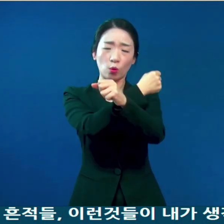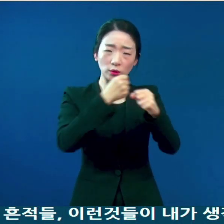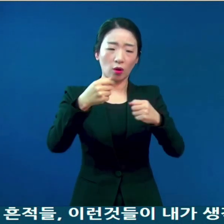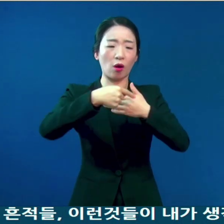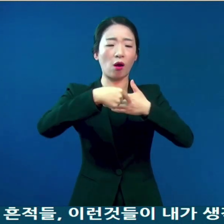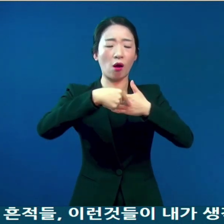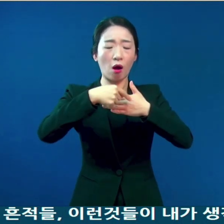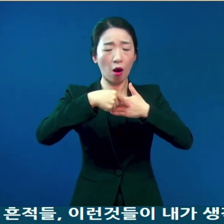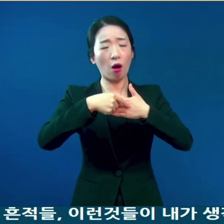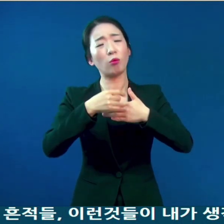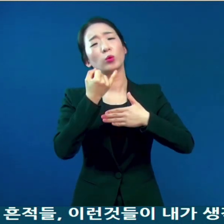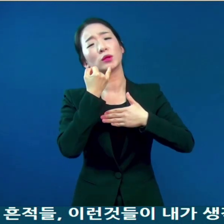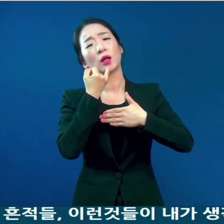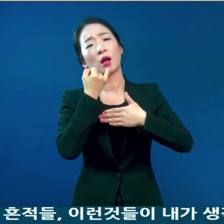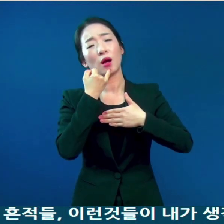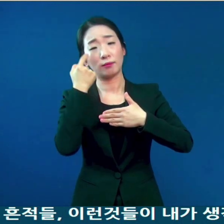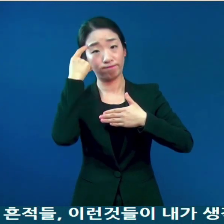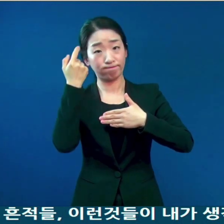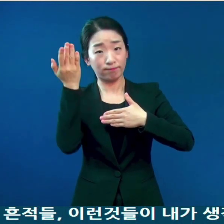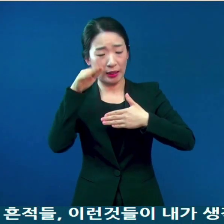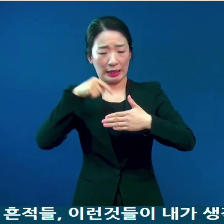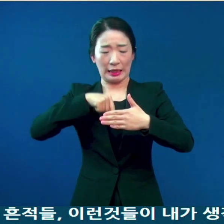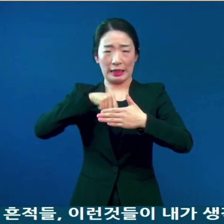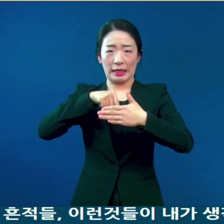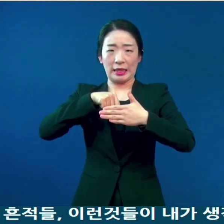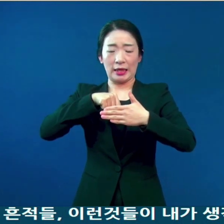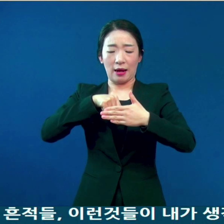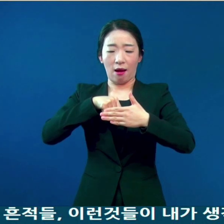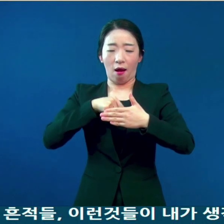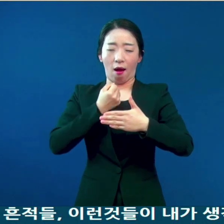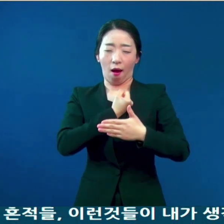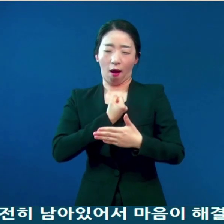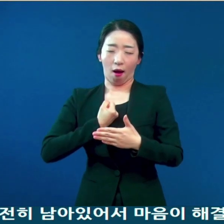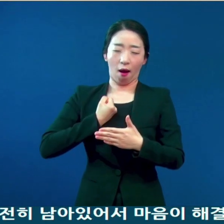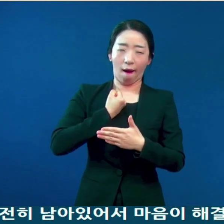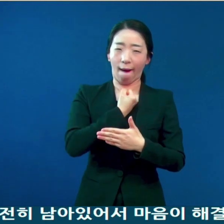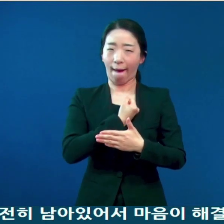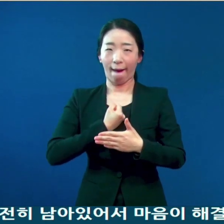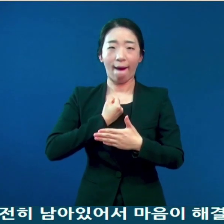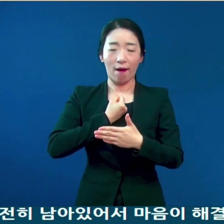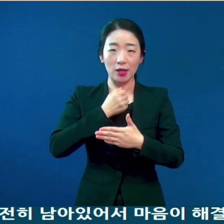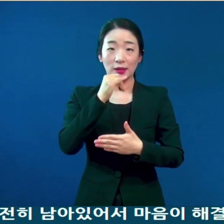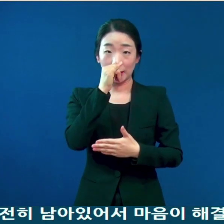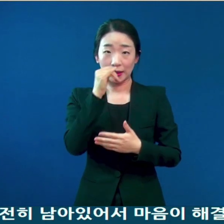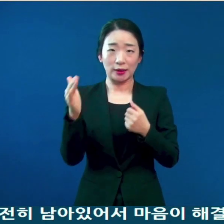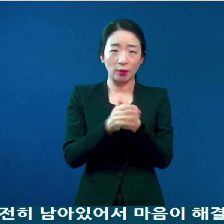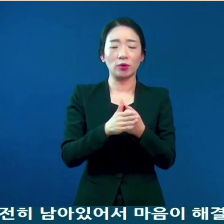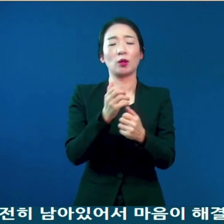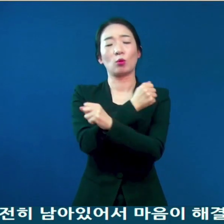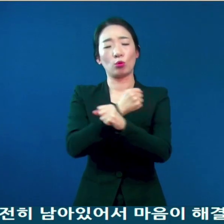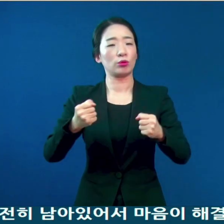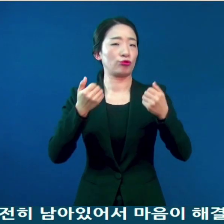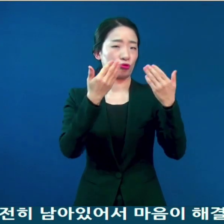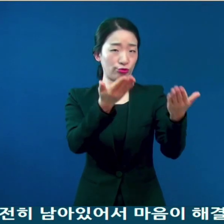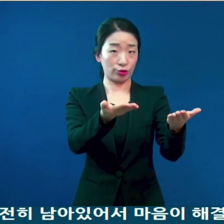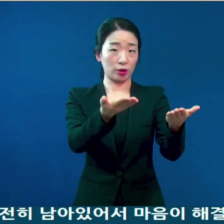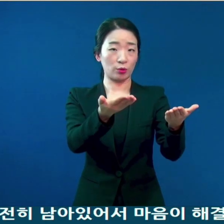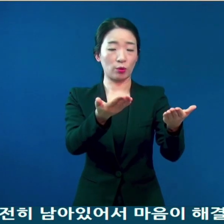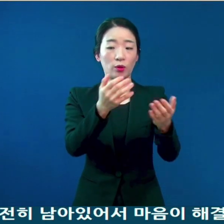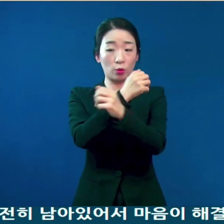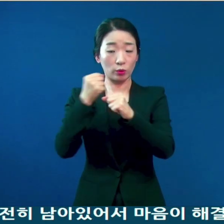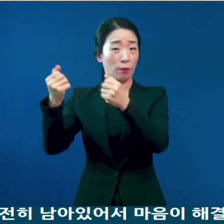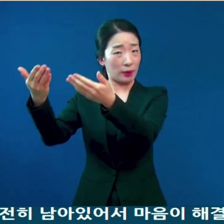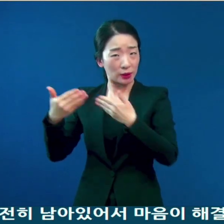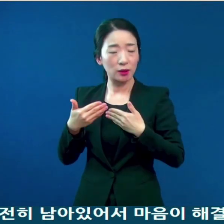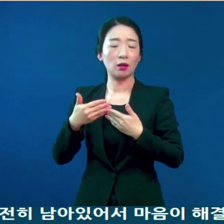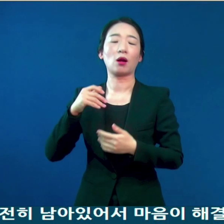우리를 불편하게 만들어서 때로는 상승 작용을 하면서 우리들을 용서하기 어려운 자리로 이끌어가는 것